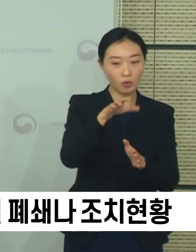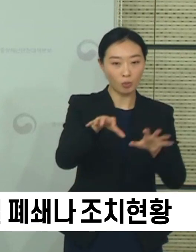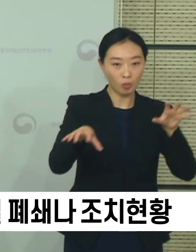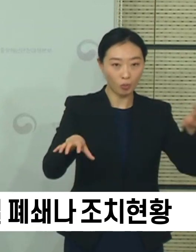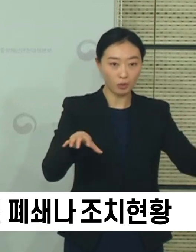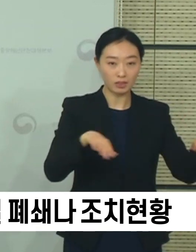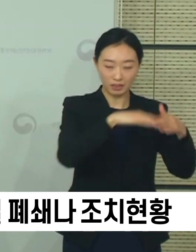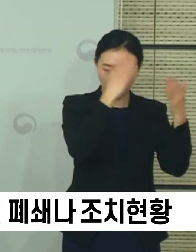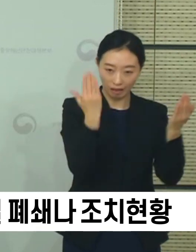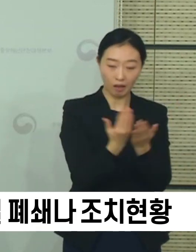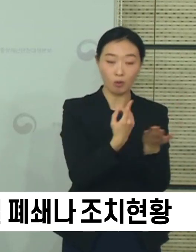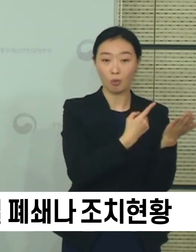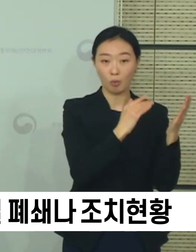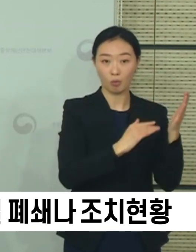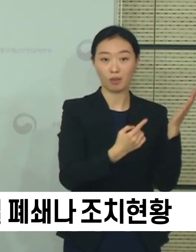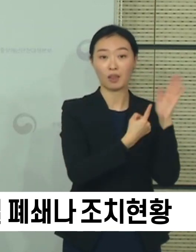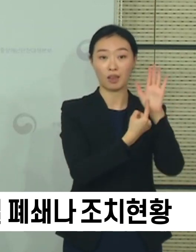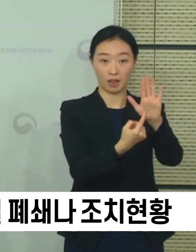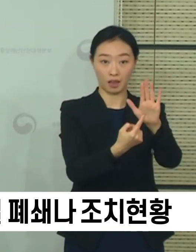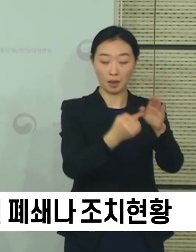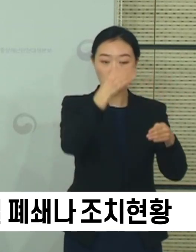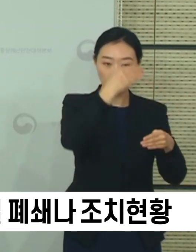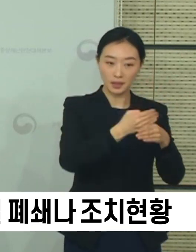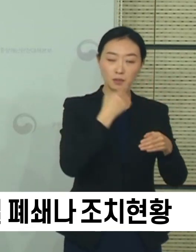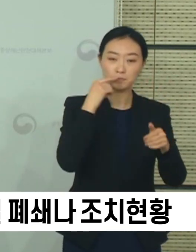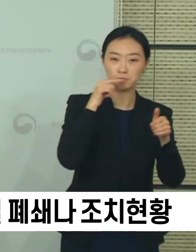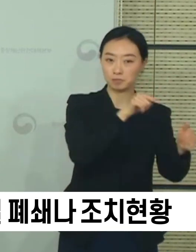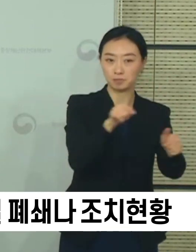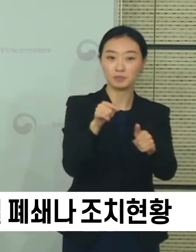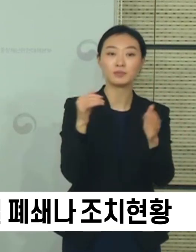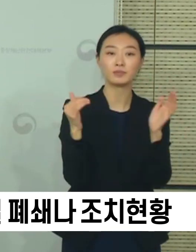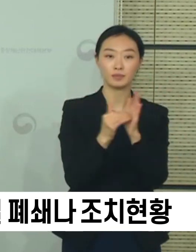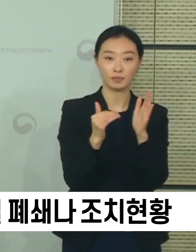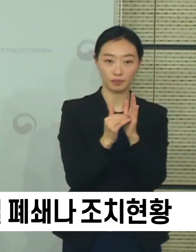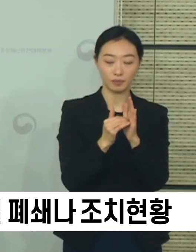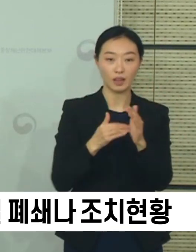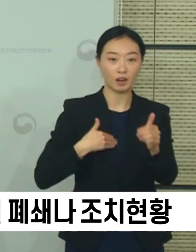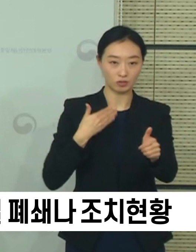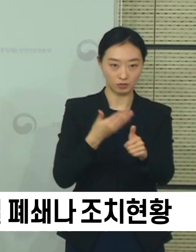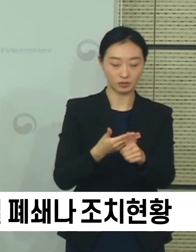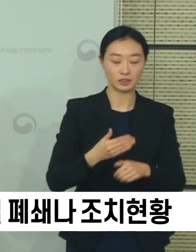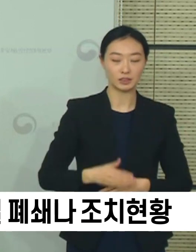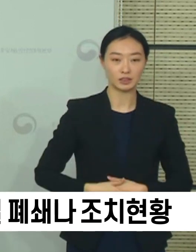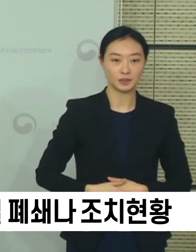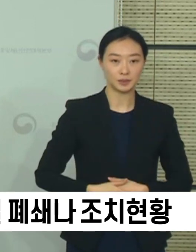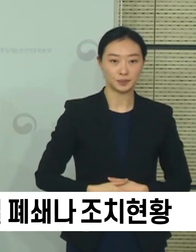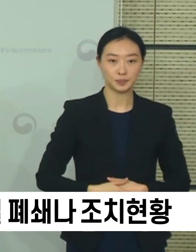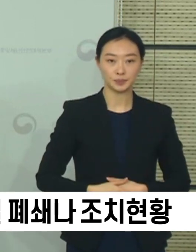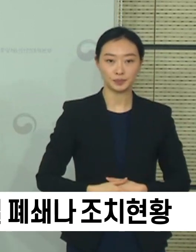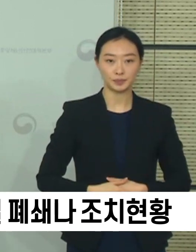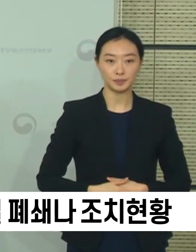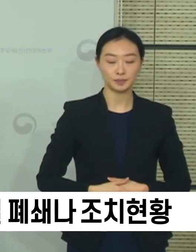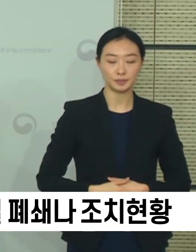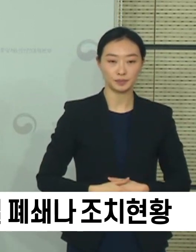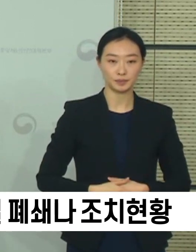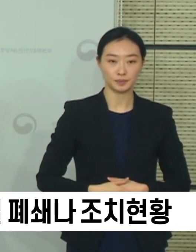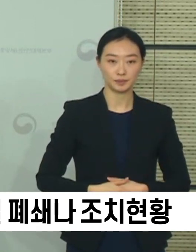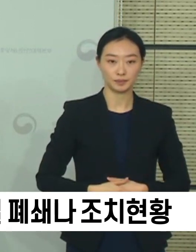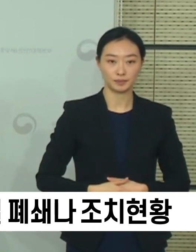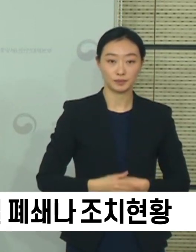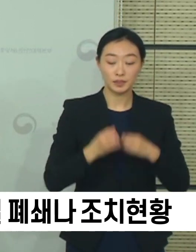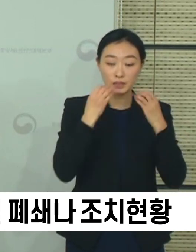시설들까지도 공개를 하고 폐쇄한 조치는 이미 이루어졌다라는 말씀을 드리고요. 신천지 이 교인들을